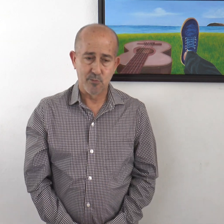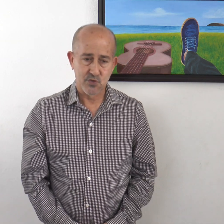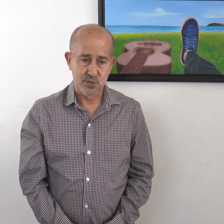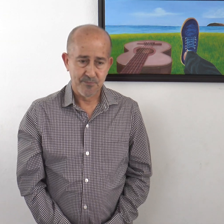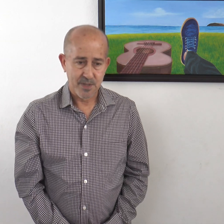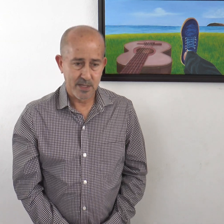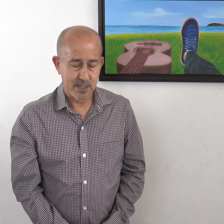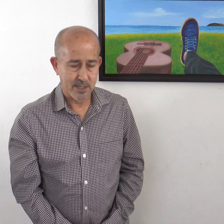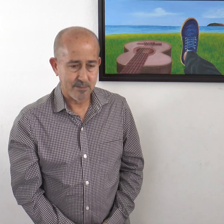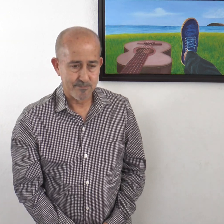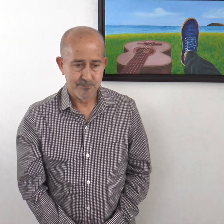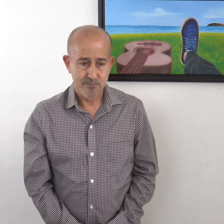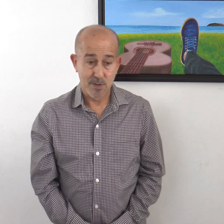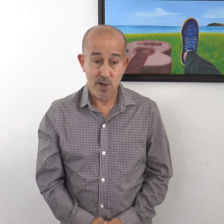podemos,